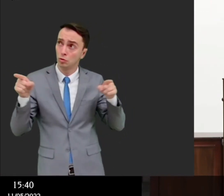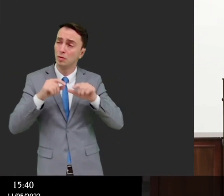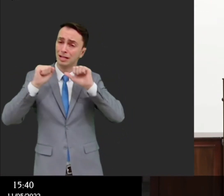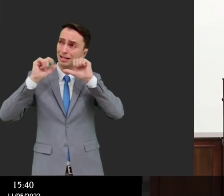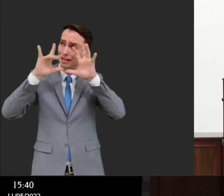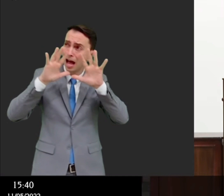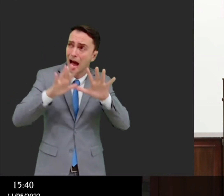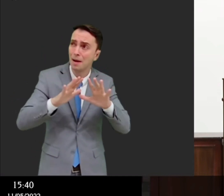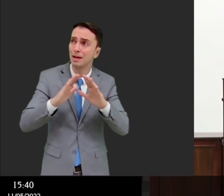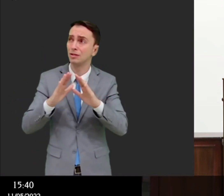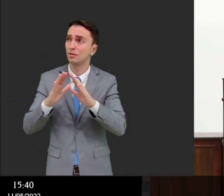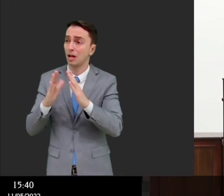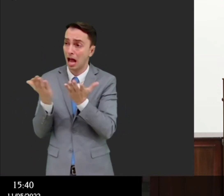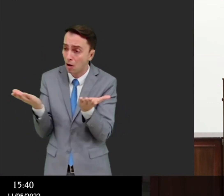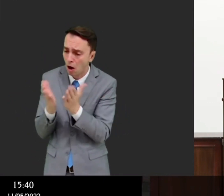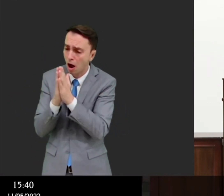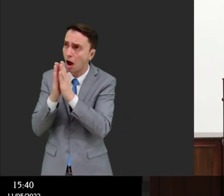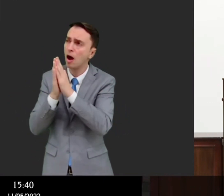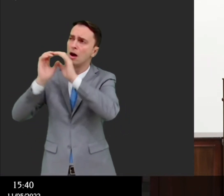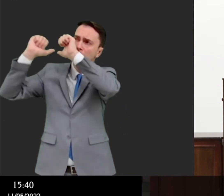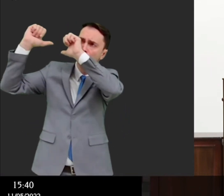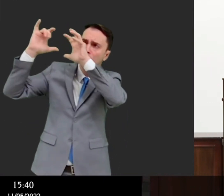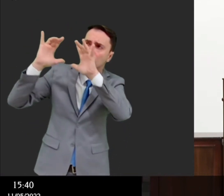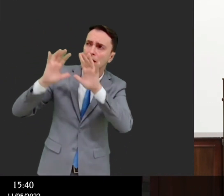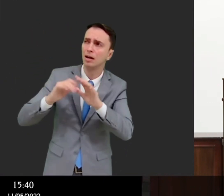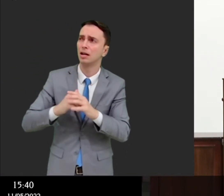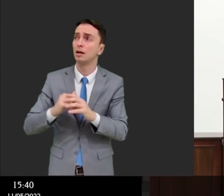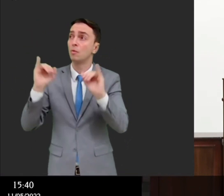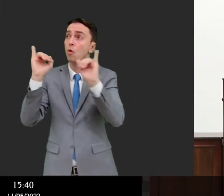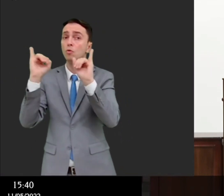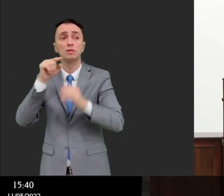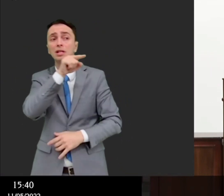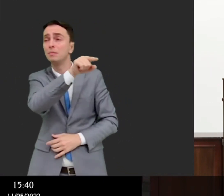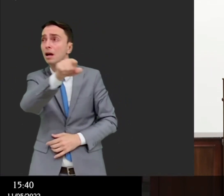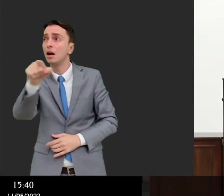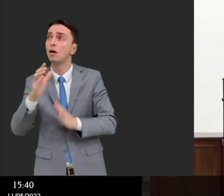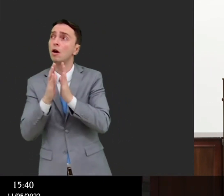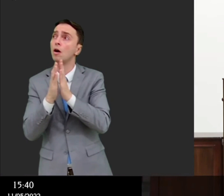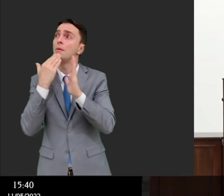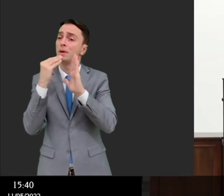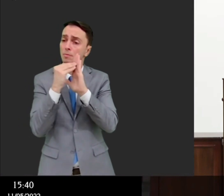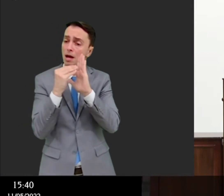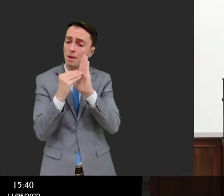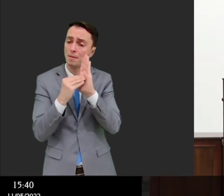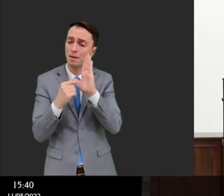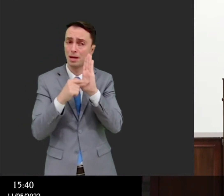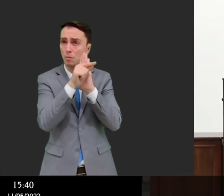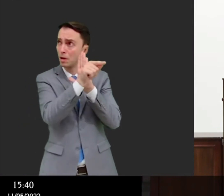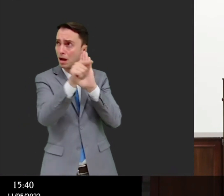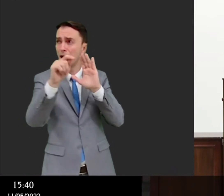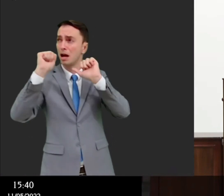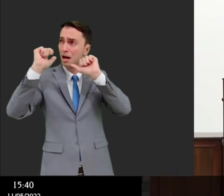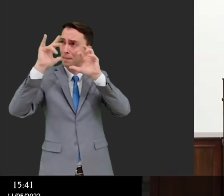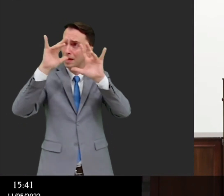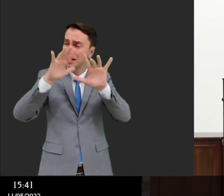hinos, abençoa na oração que estamos fazendo, essa irmandade que pediu oração, abençoa.